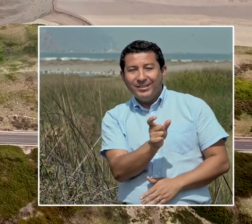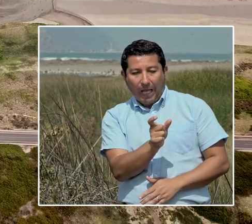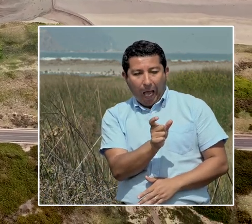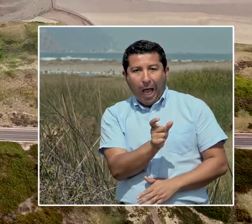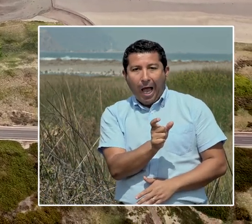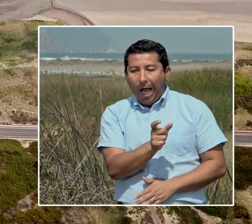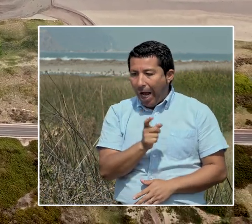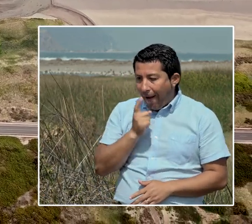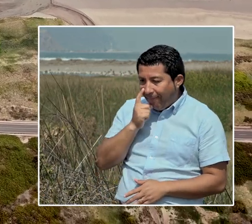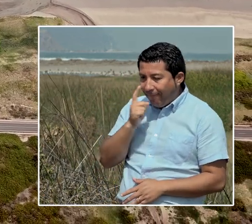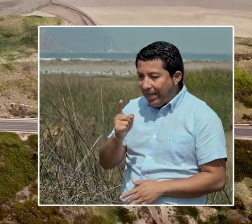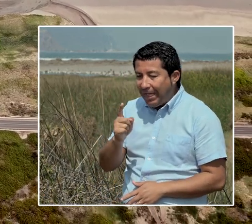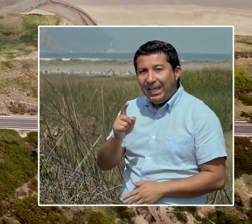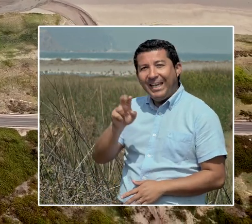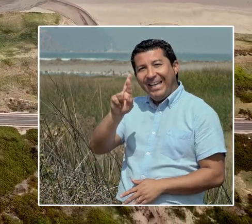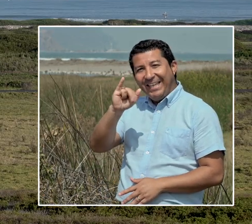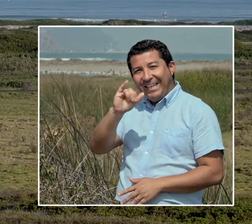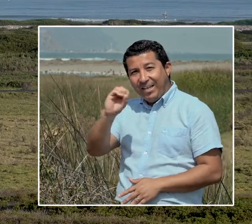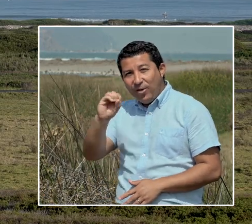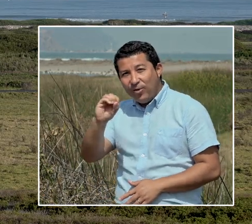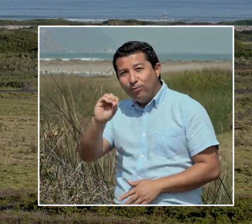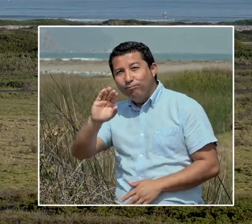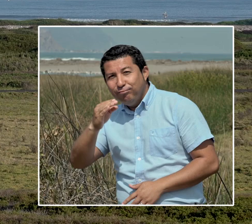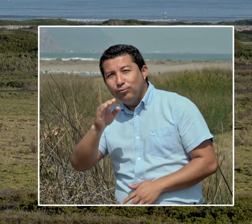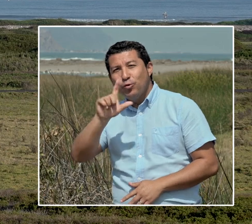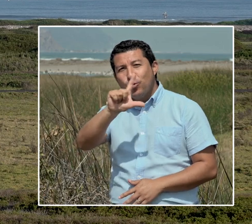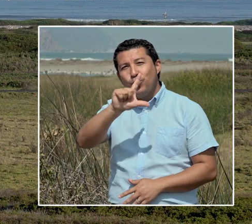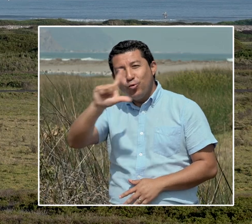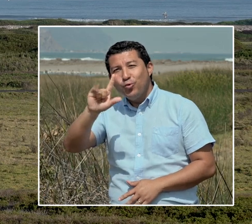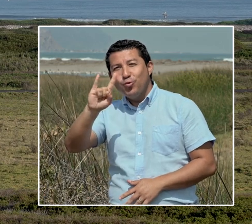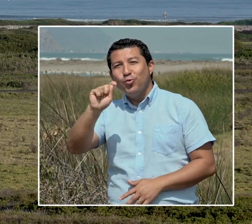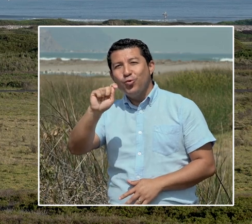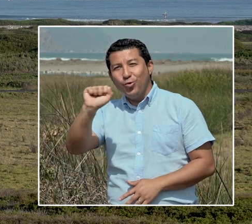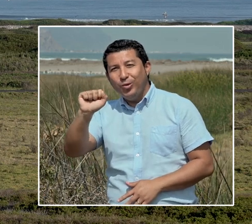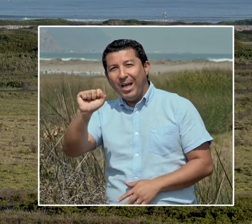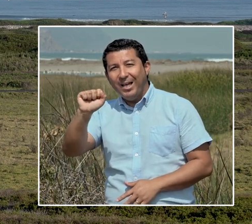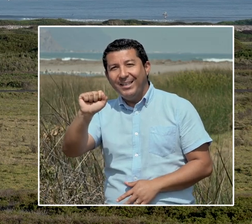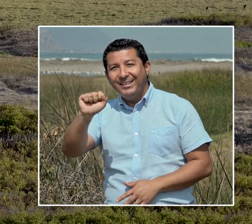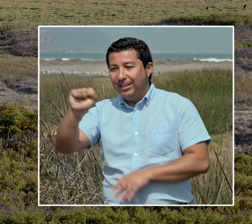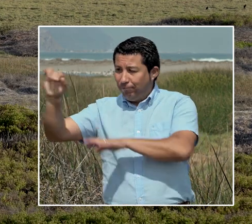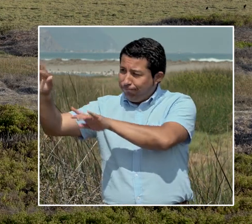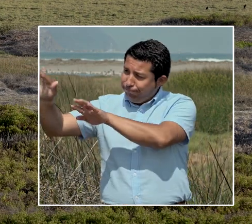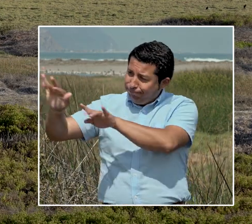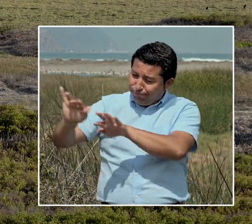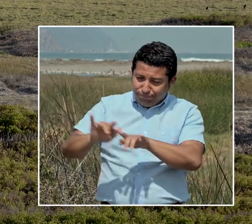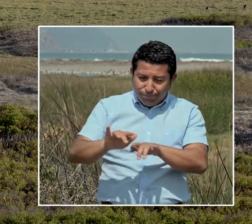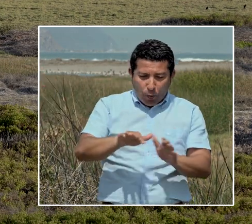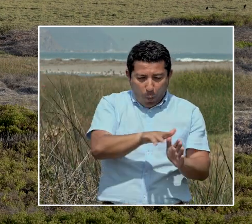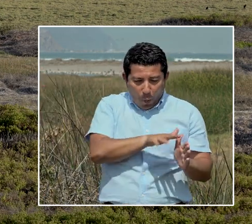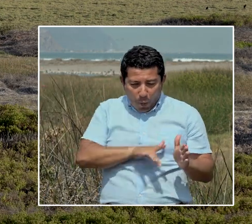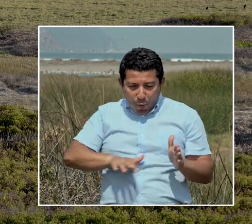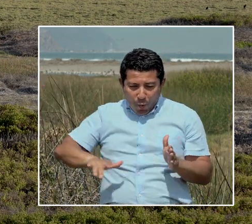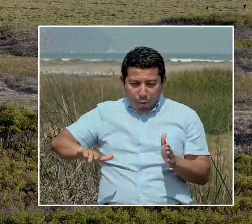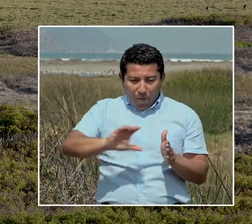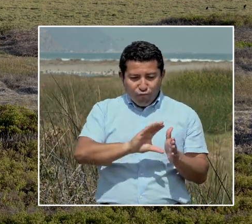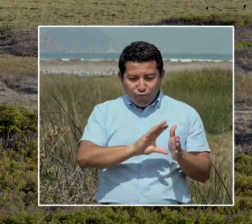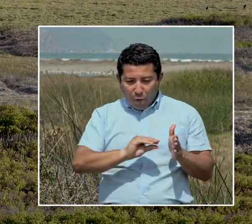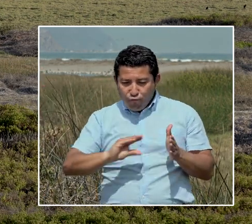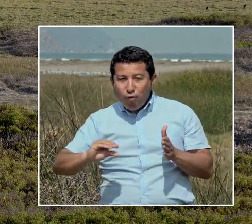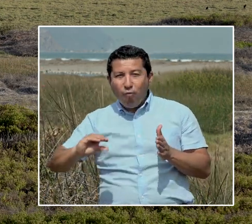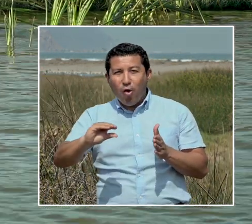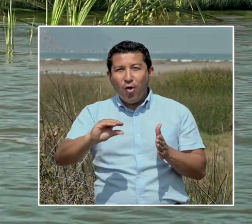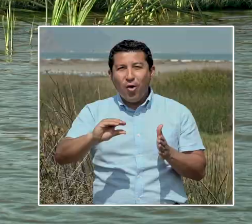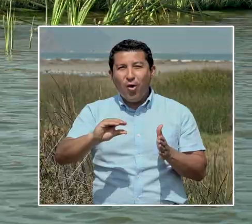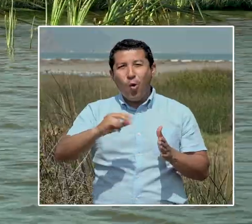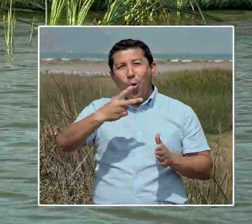nos encontramos con el humedal del río yuta un paisaje inigualable que